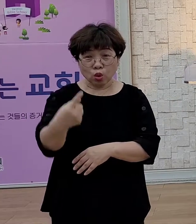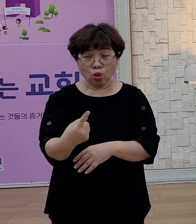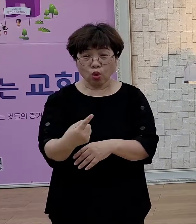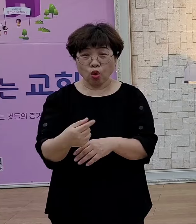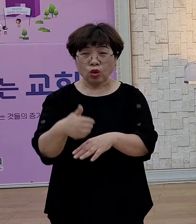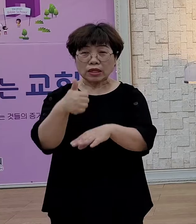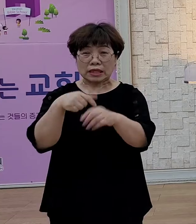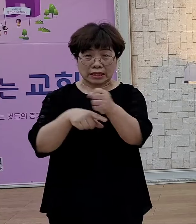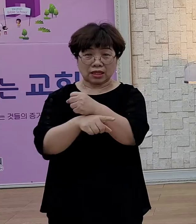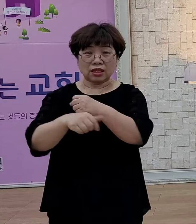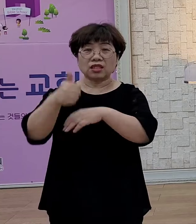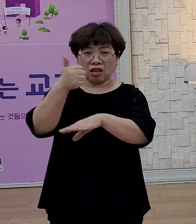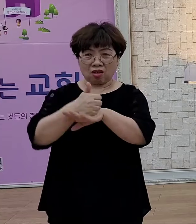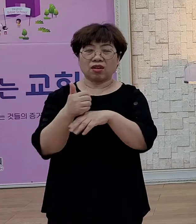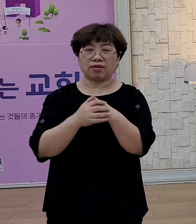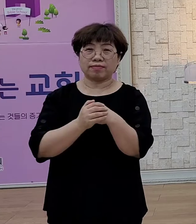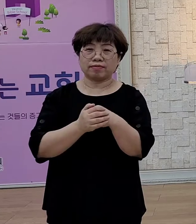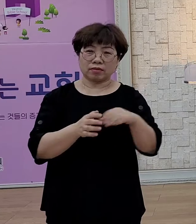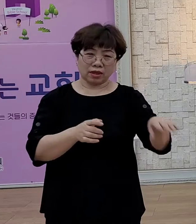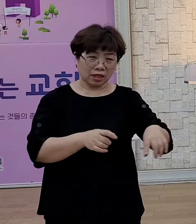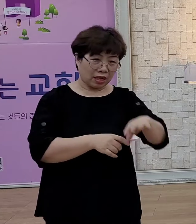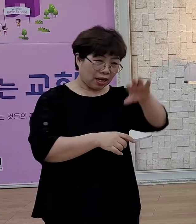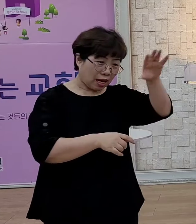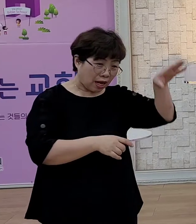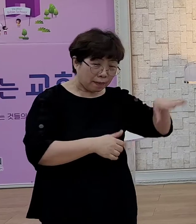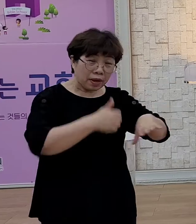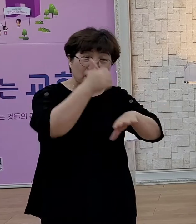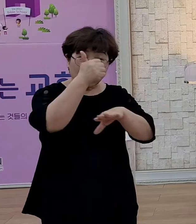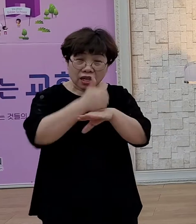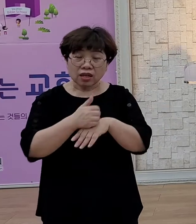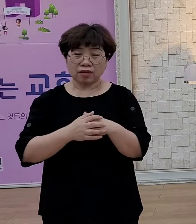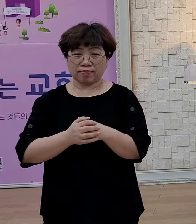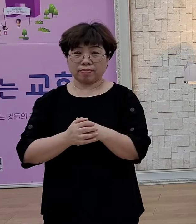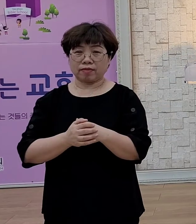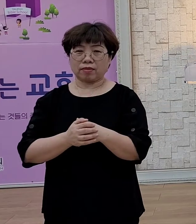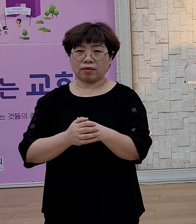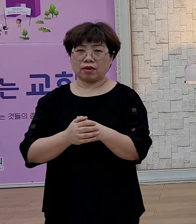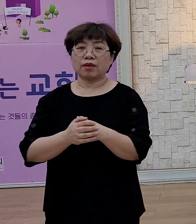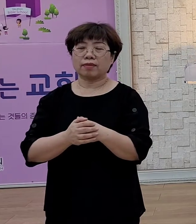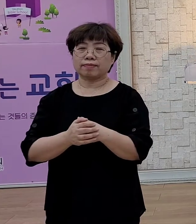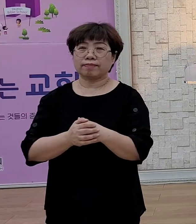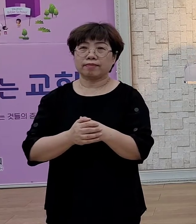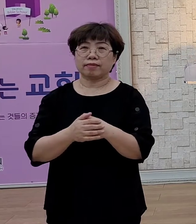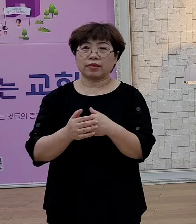혀의 문제, 물질의 문제 또는 다툼의 시기의 문제 이런 것들 때문에